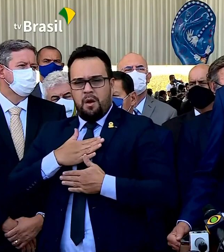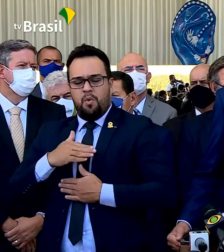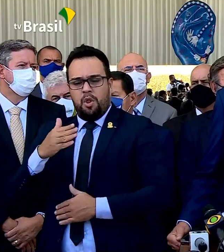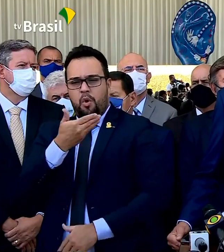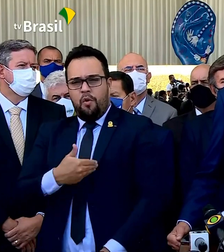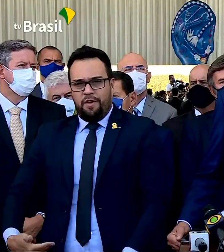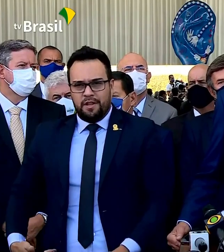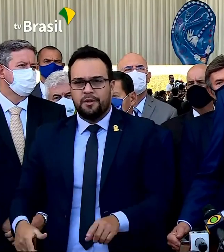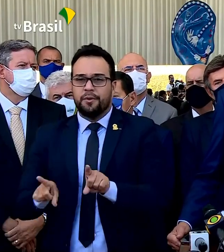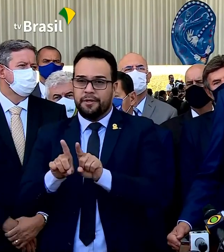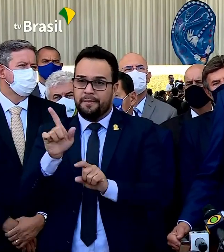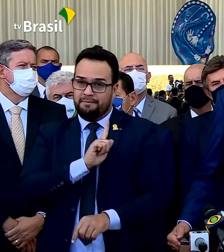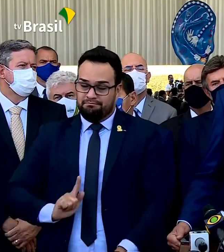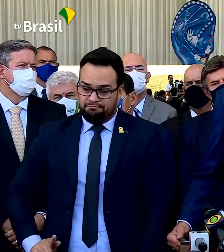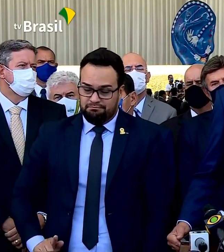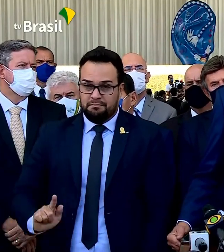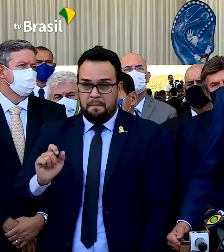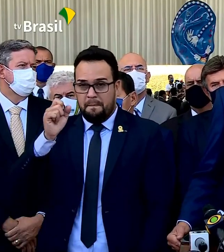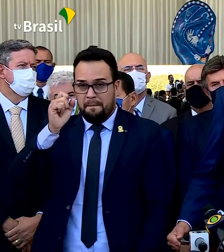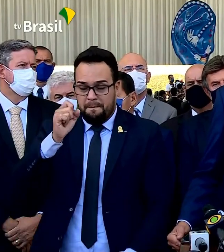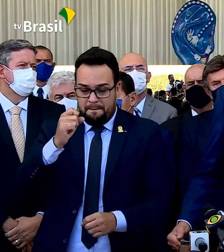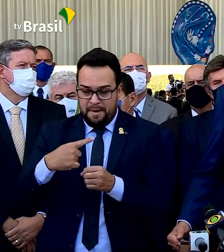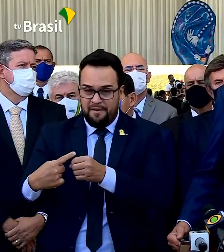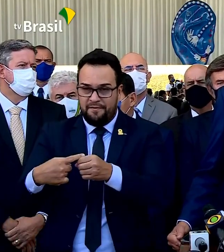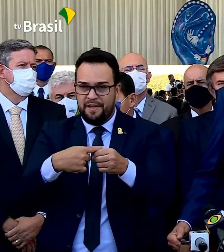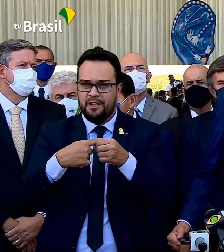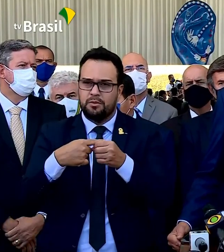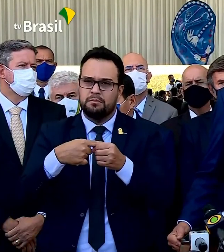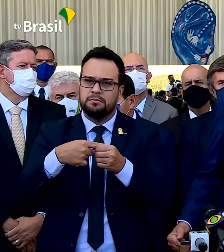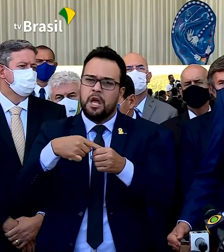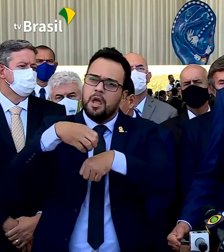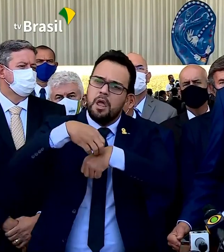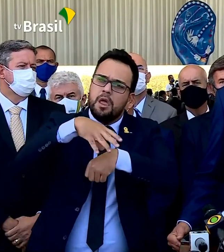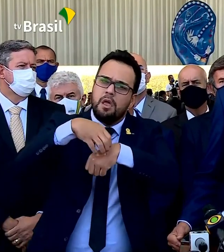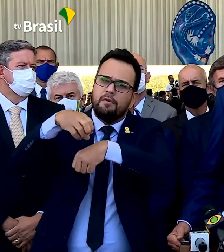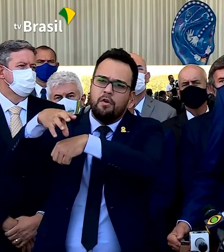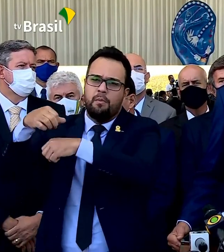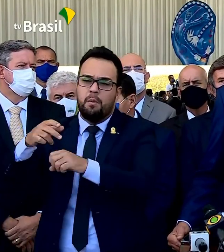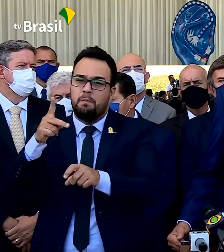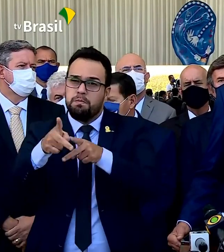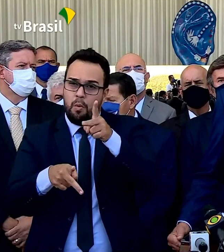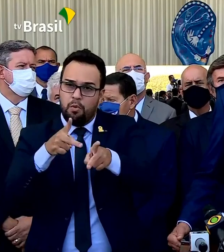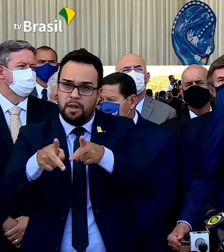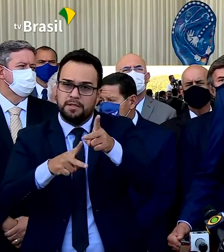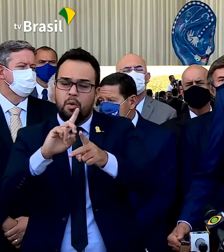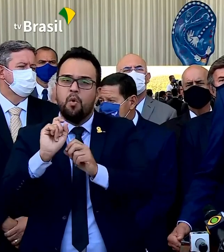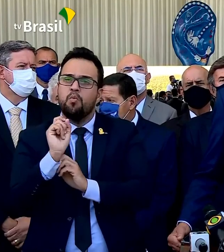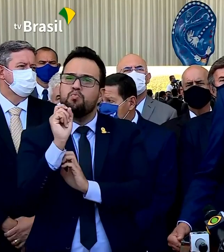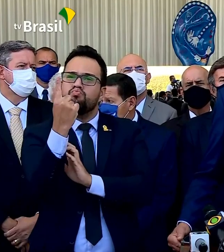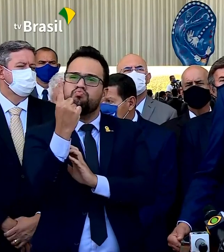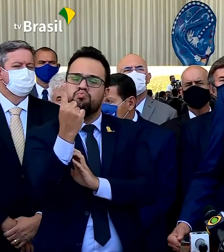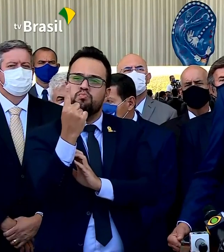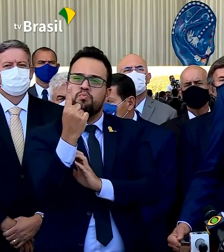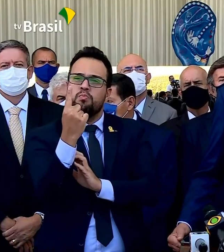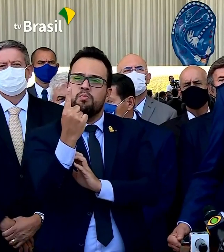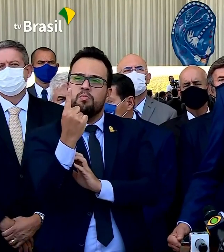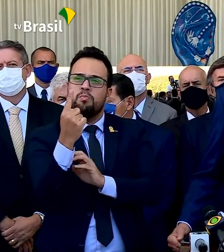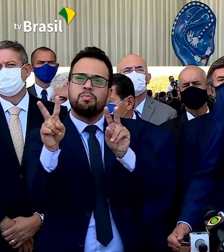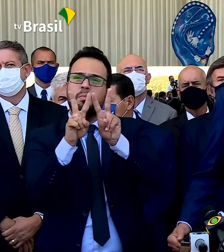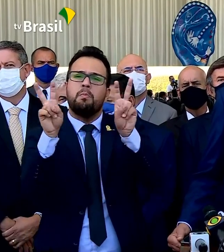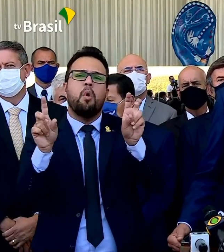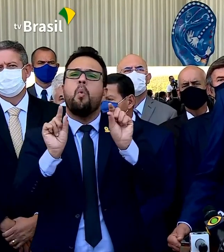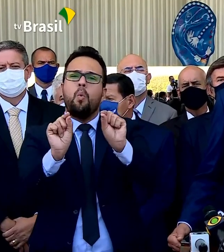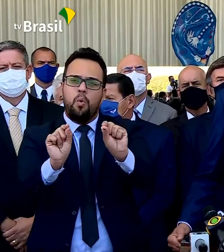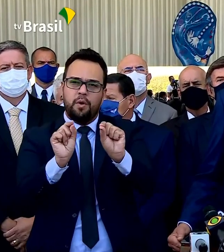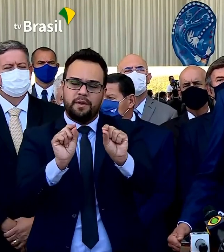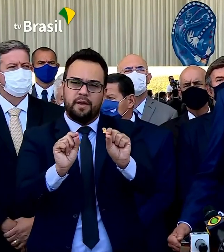informando cada vez mais a população. Foi construído na reunião de hoje um ponto de concórdia. É o ponto em